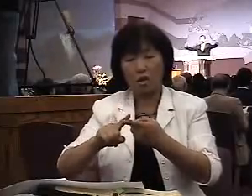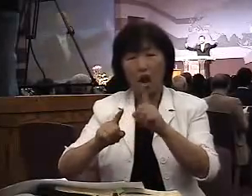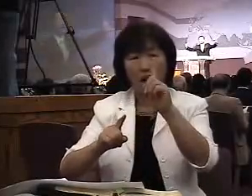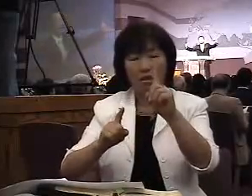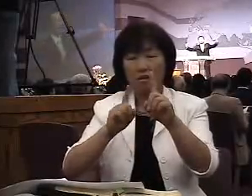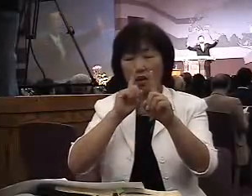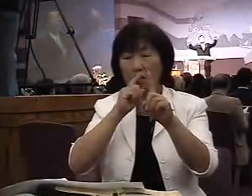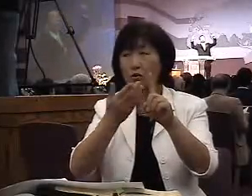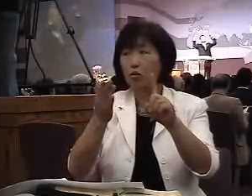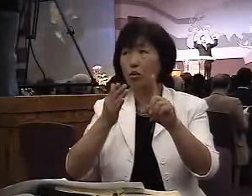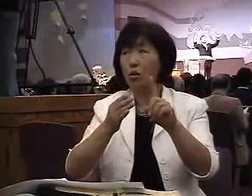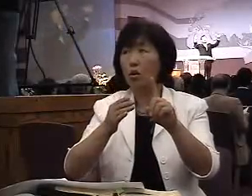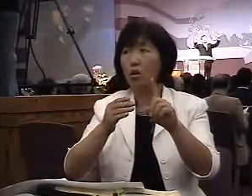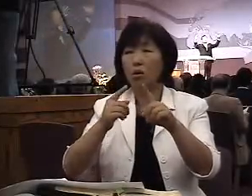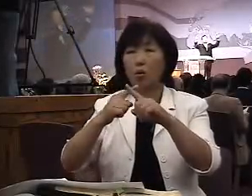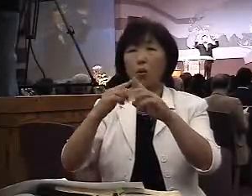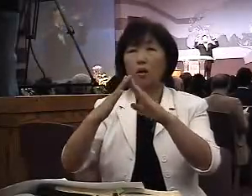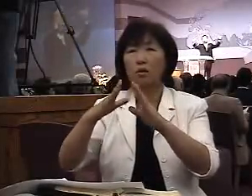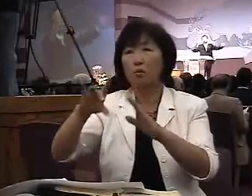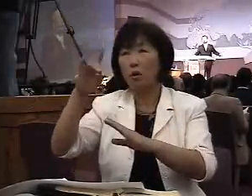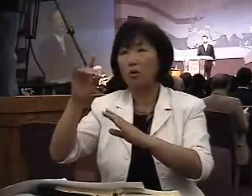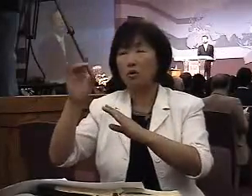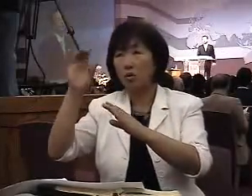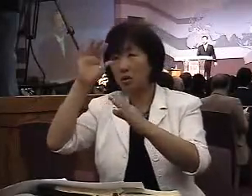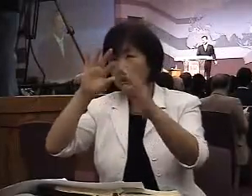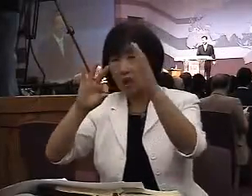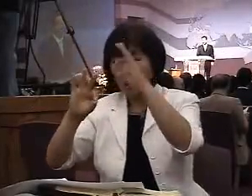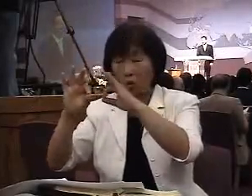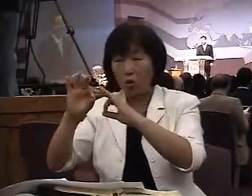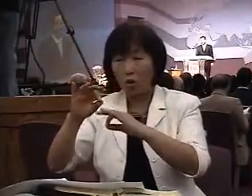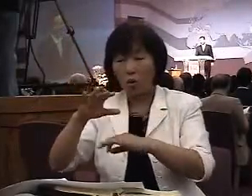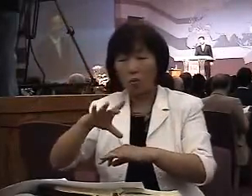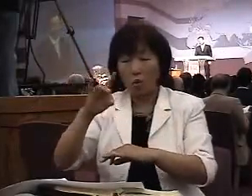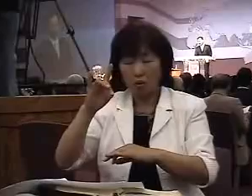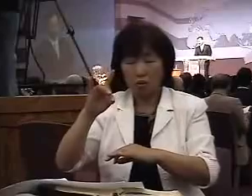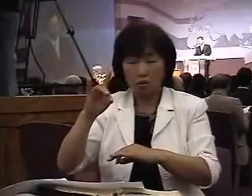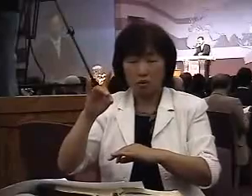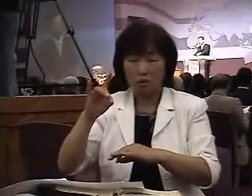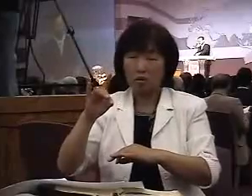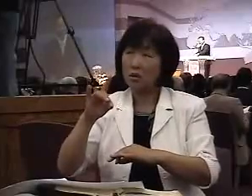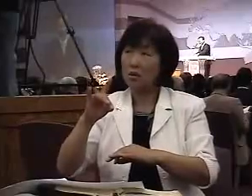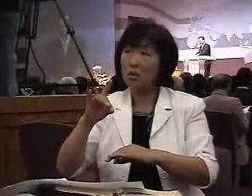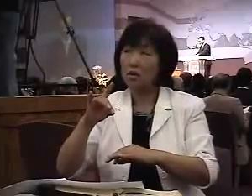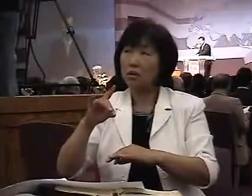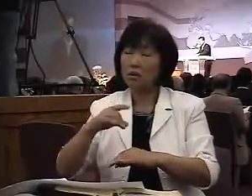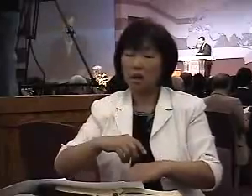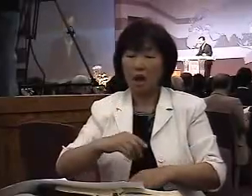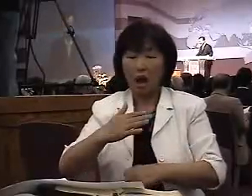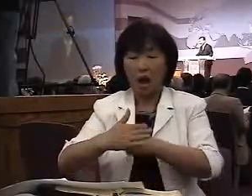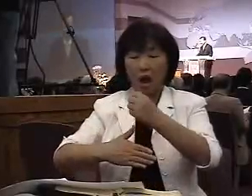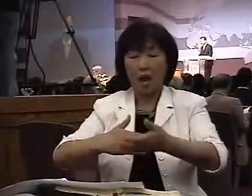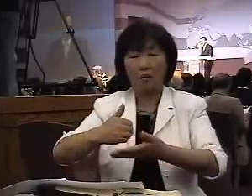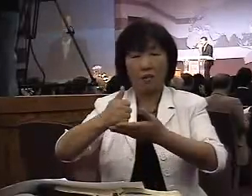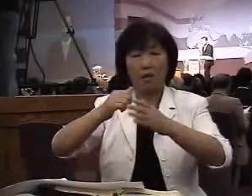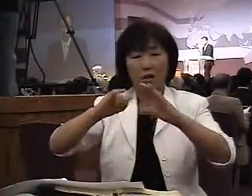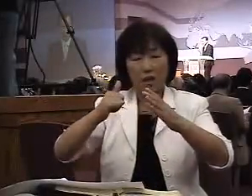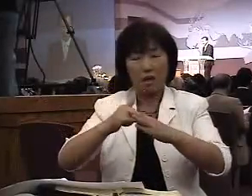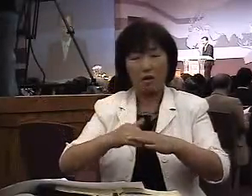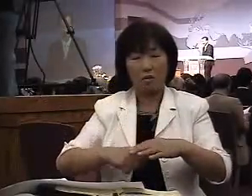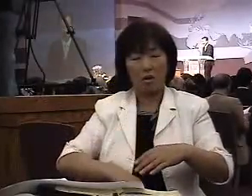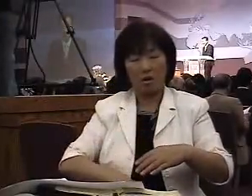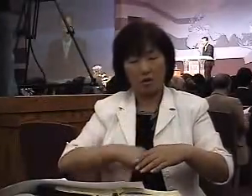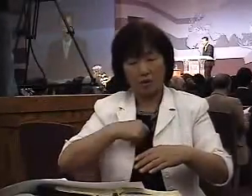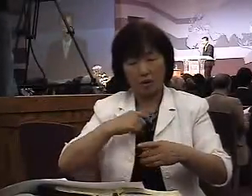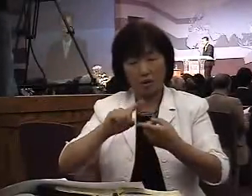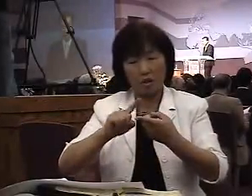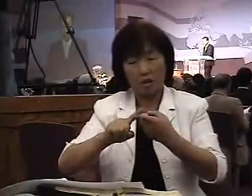교회로서도 우리가 먼저 구하고 추구해야 될 것이 있는데 하나님의 나라와 의에 대한 이슈인데 그것이